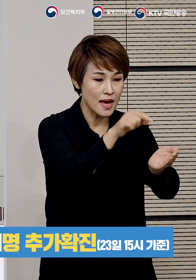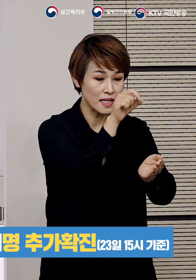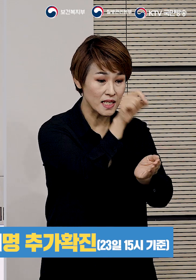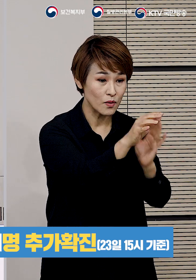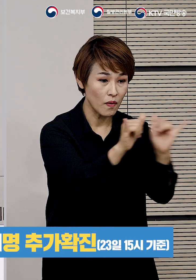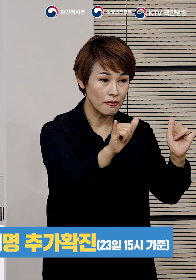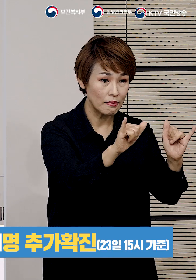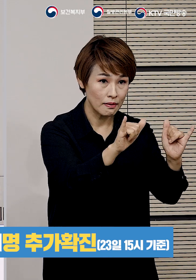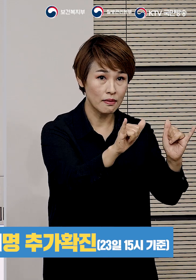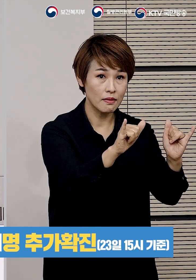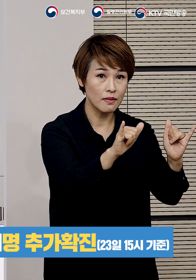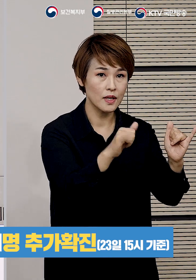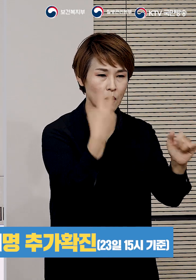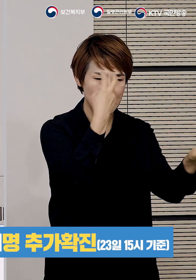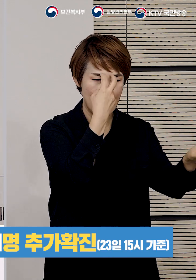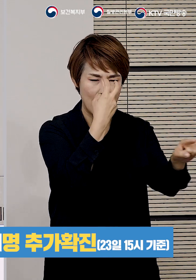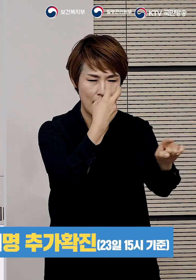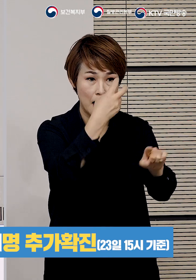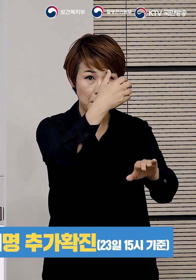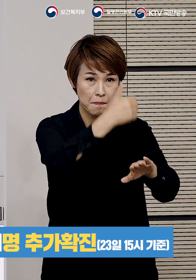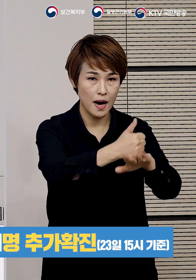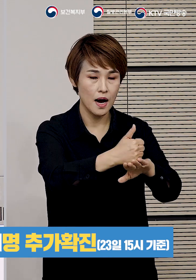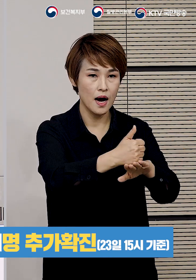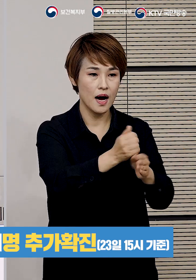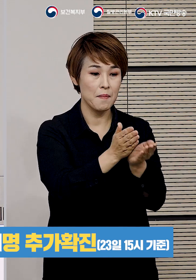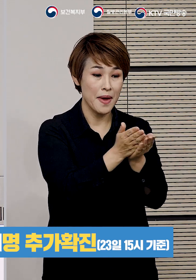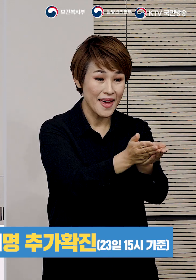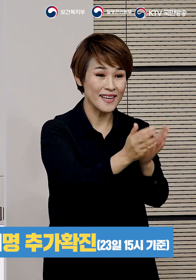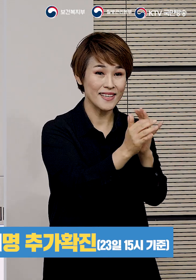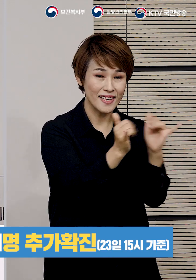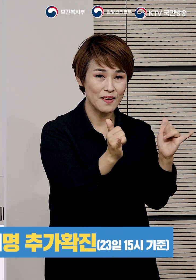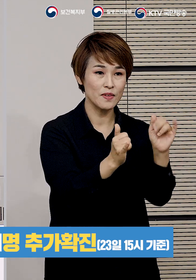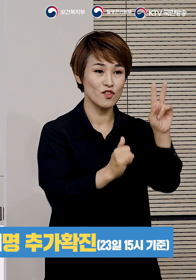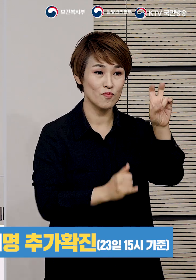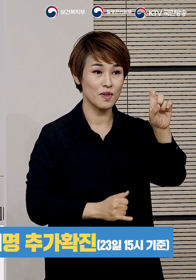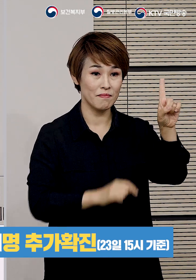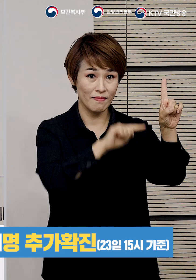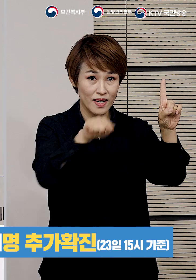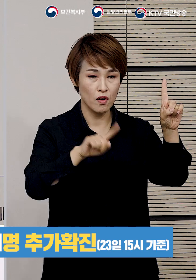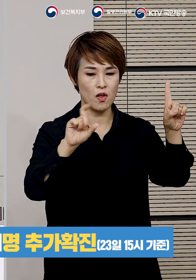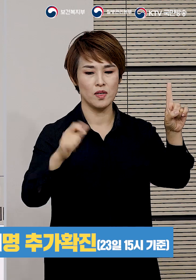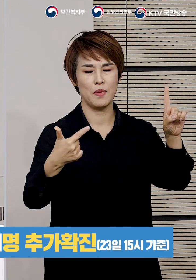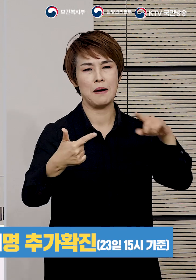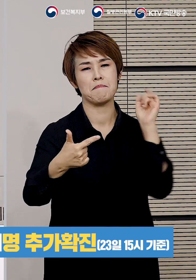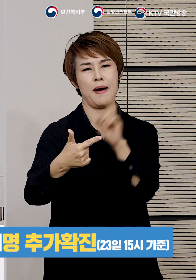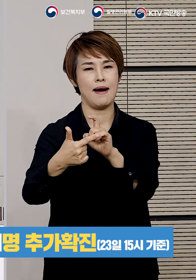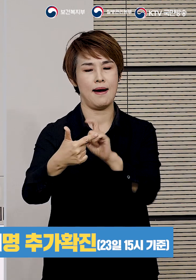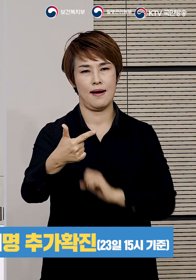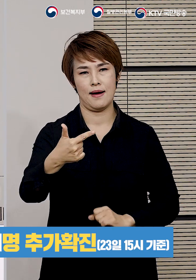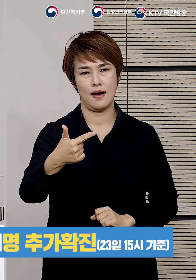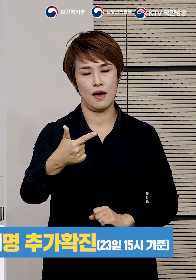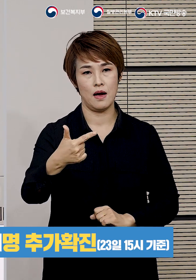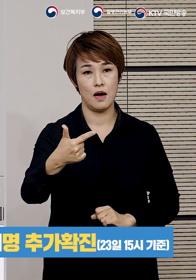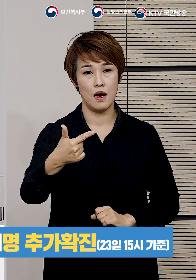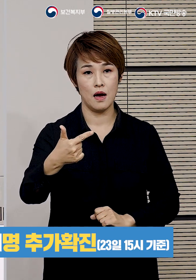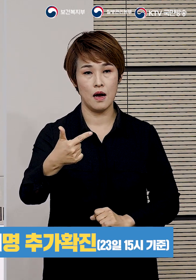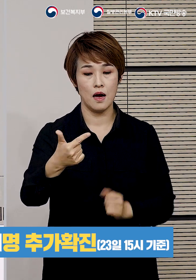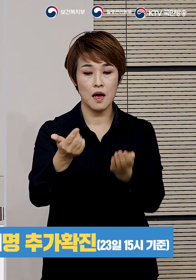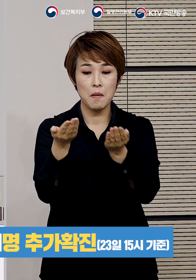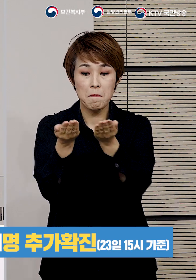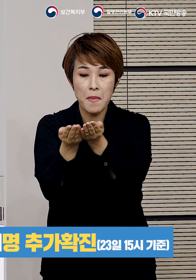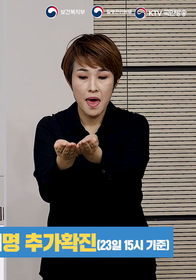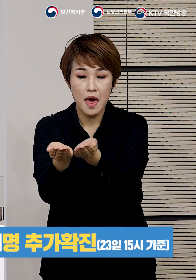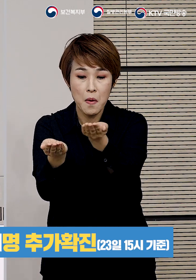선박 선원에 대한 검사를 진행한 결과 선원 21명 가운데 16명이 확진되었으며